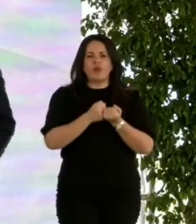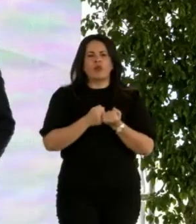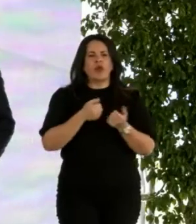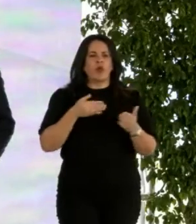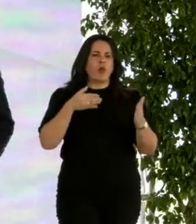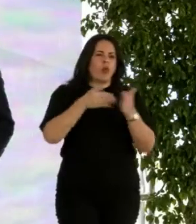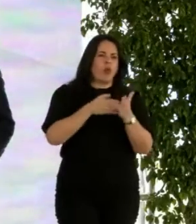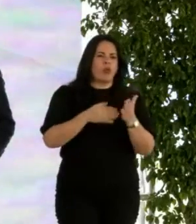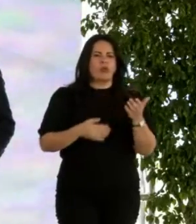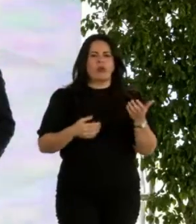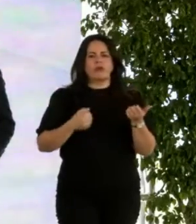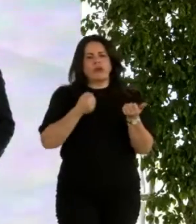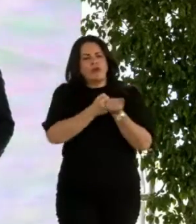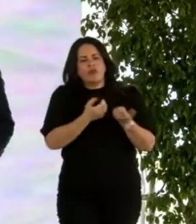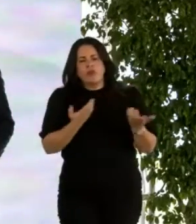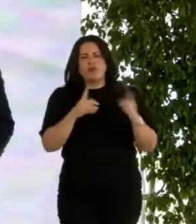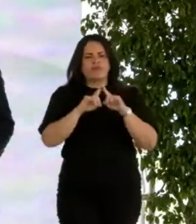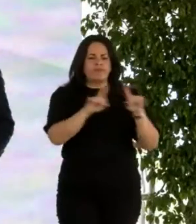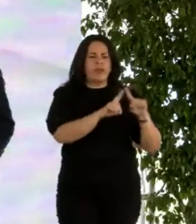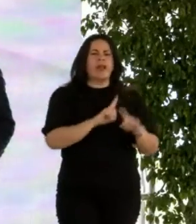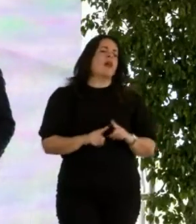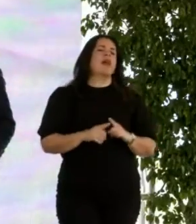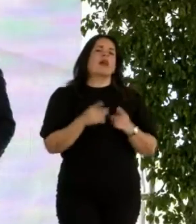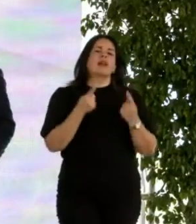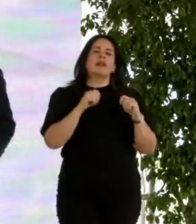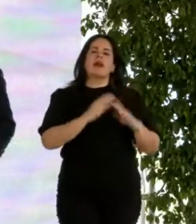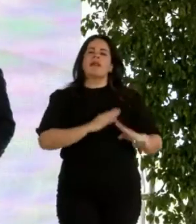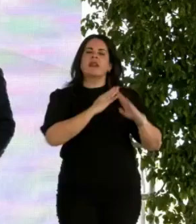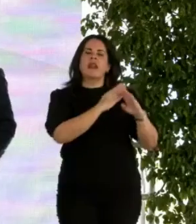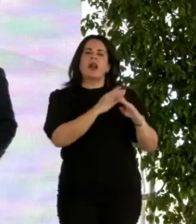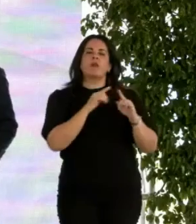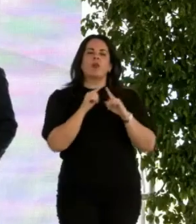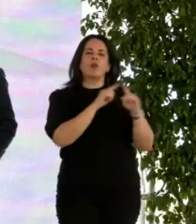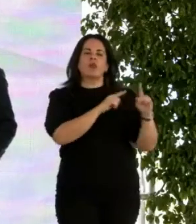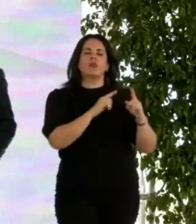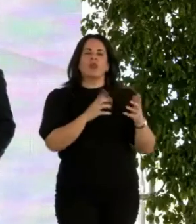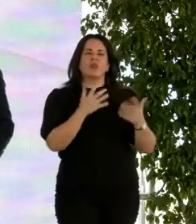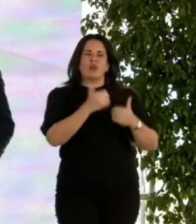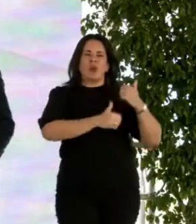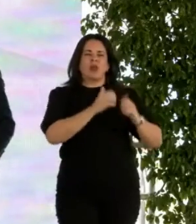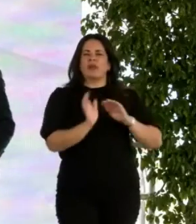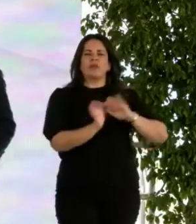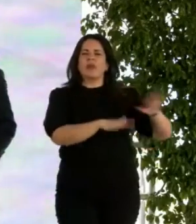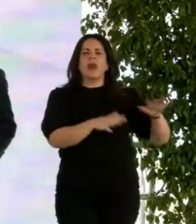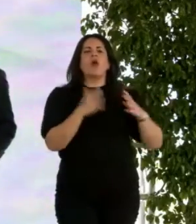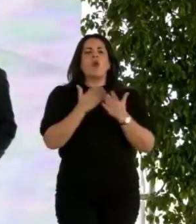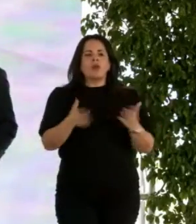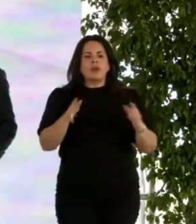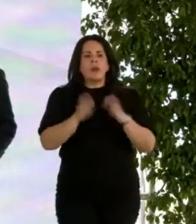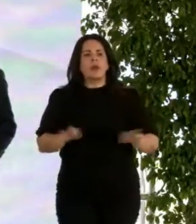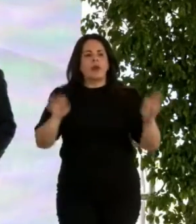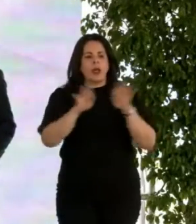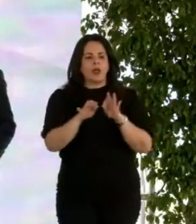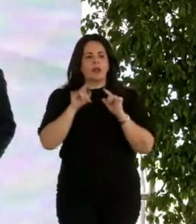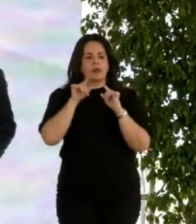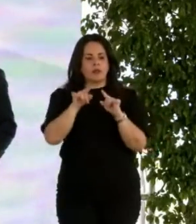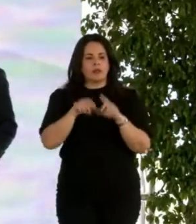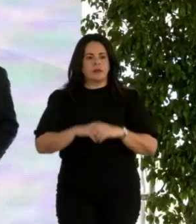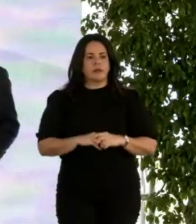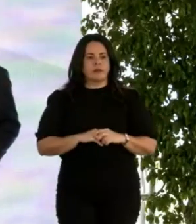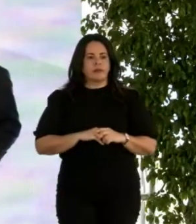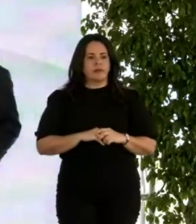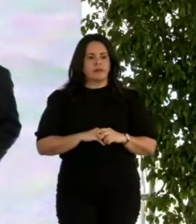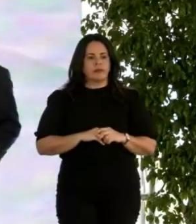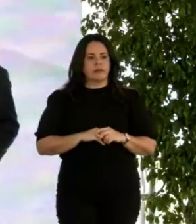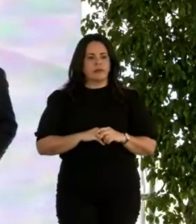Voy a evitar asuntos controversiales, voy a tratar de que sean asuntos no controversiales, pero necesarios, y le voy a dar